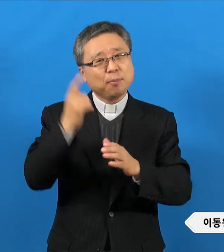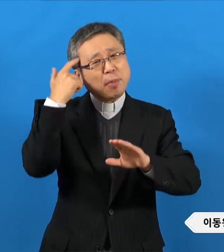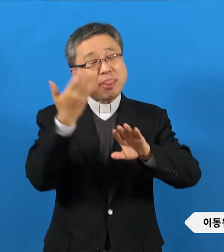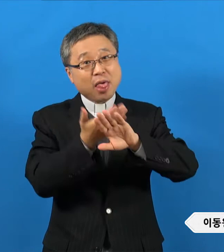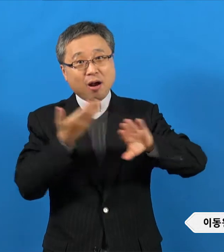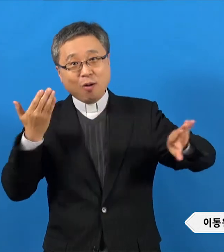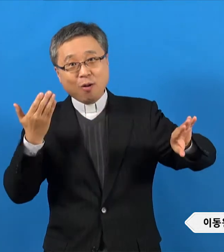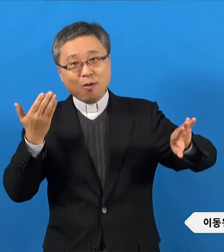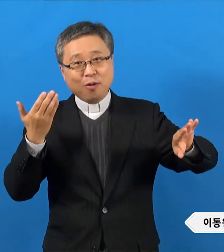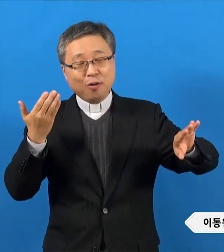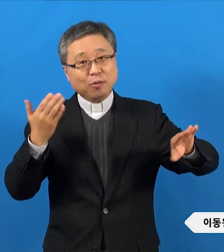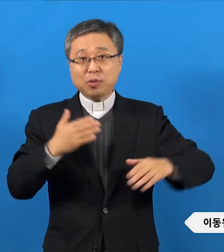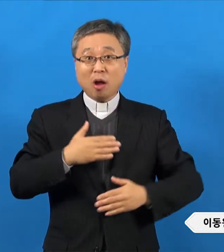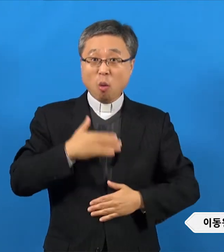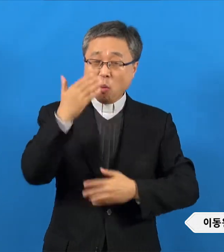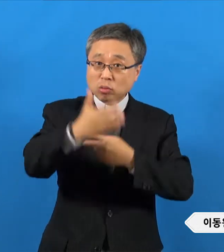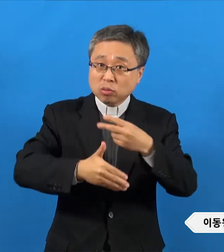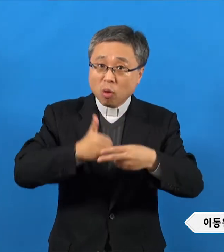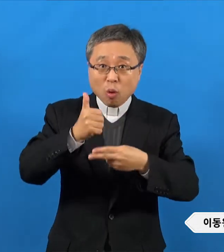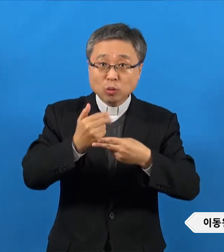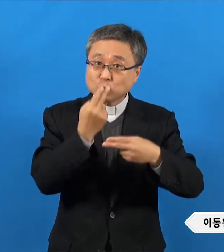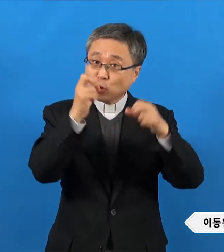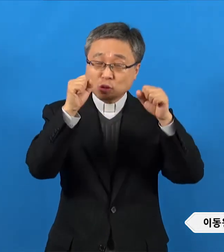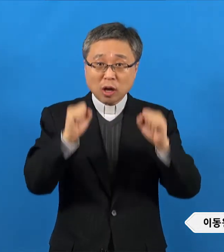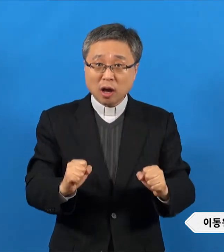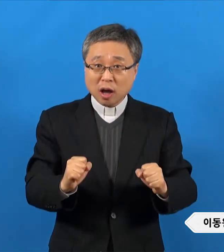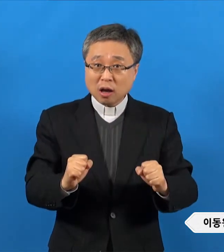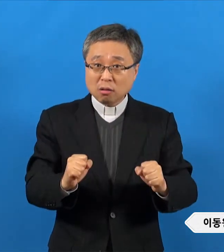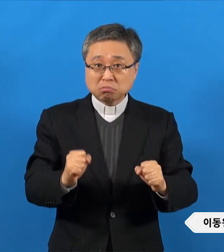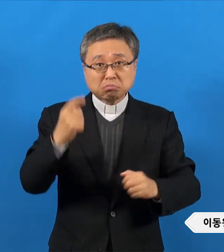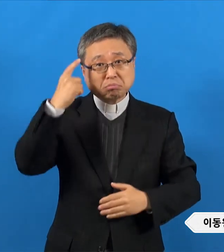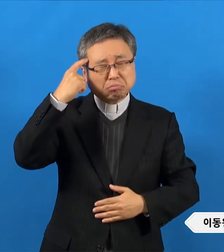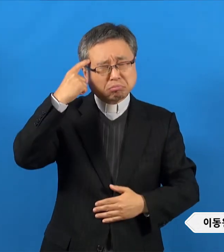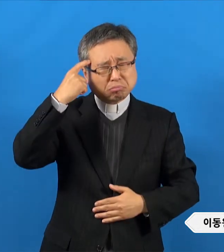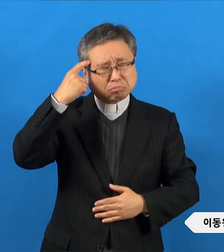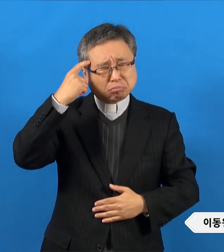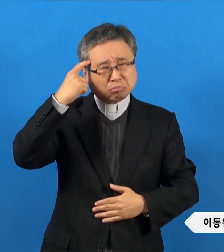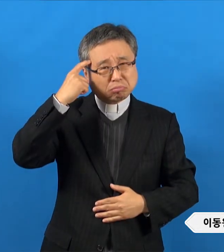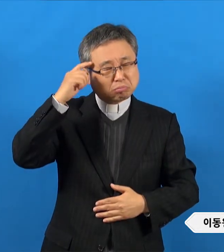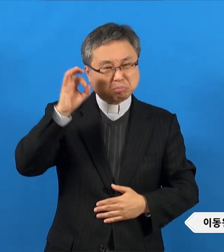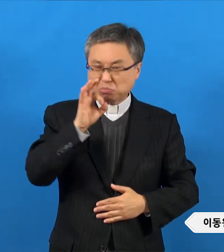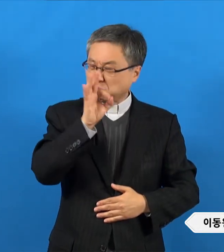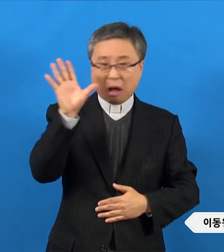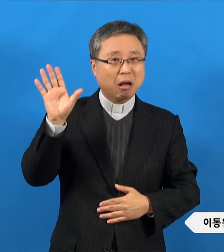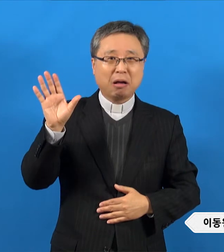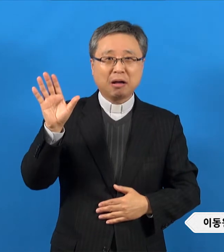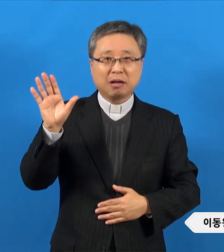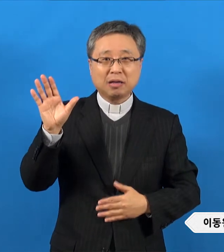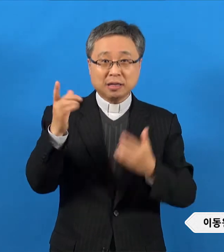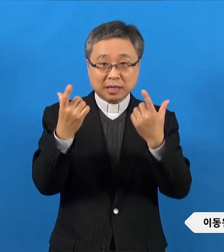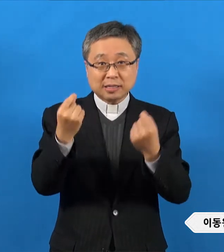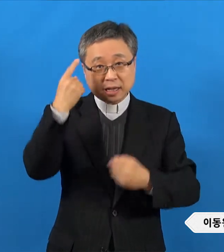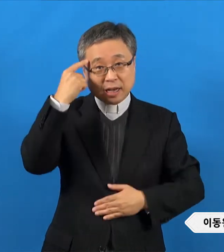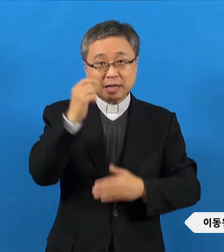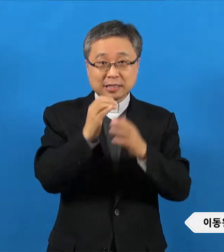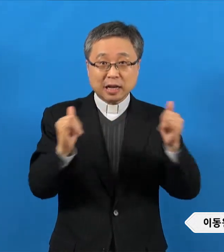반면에 나는 신이란 존재가 존재한다고 생각하지 않는다라고 생각하는 사람들을 우리가